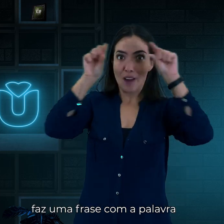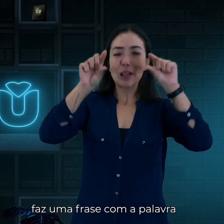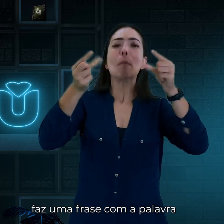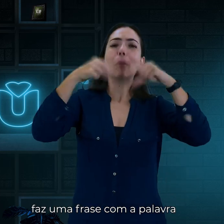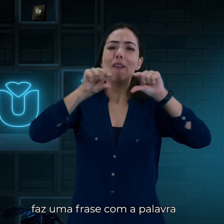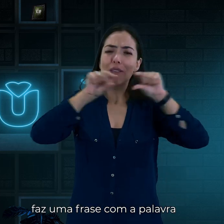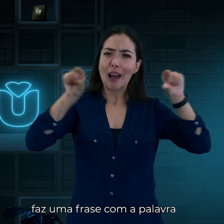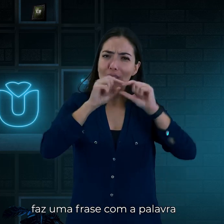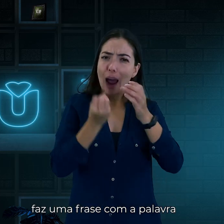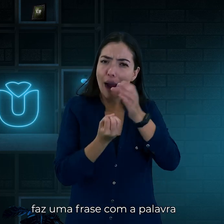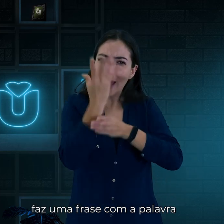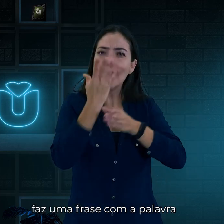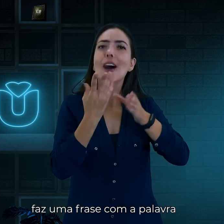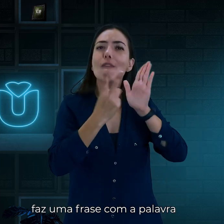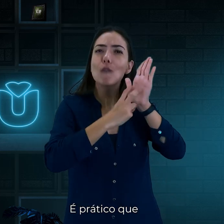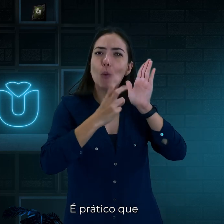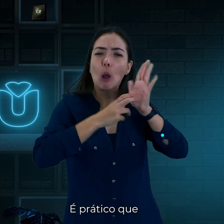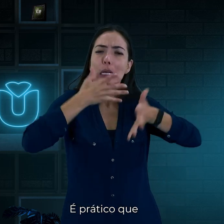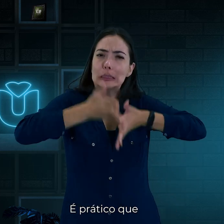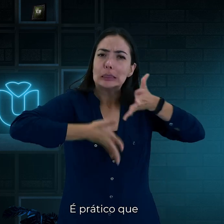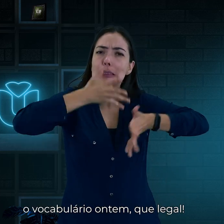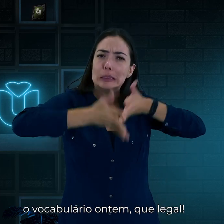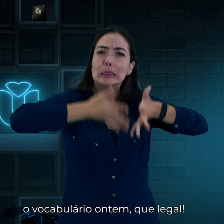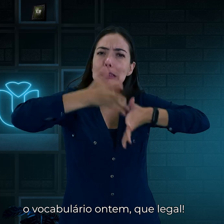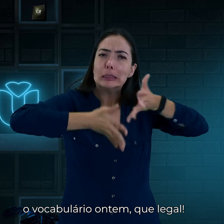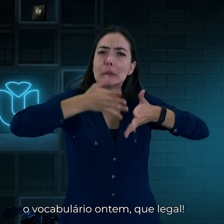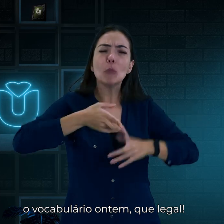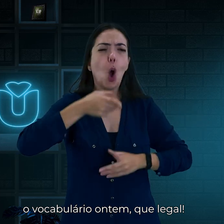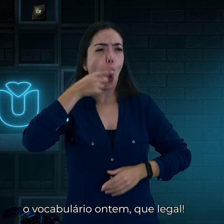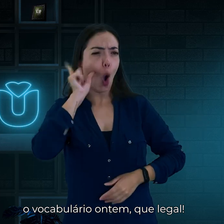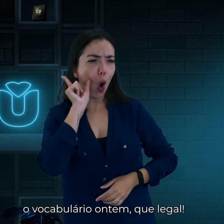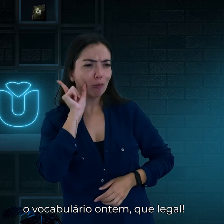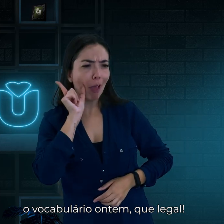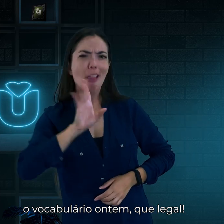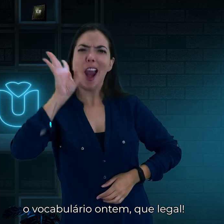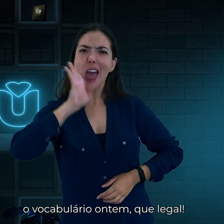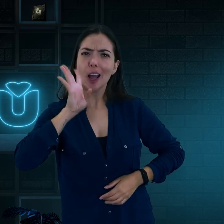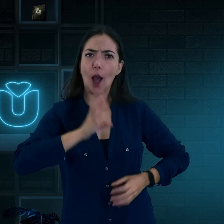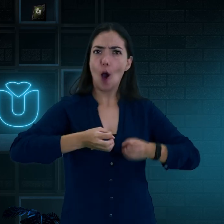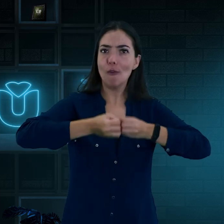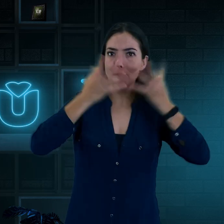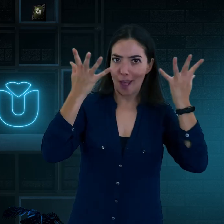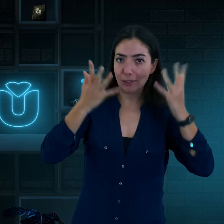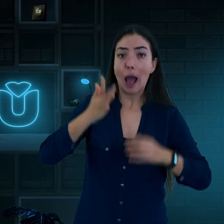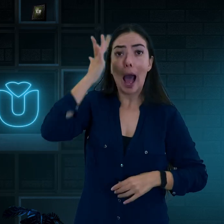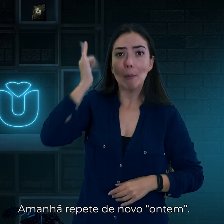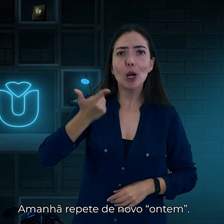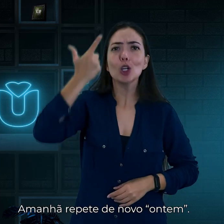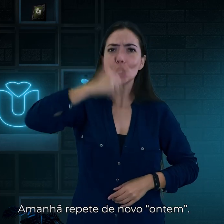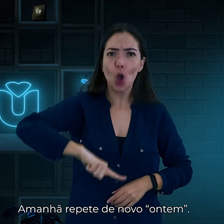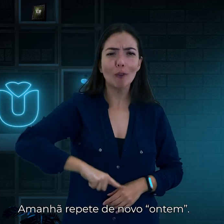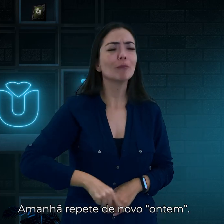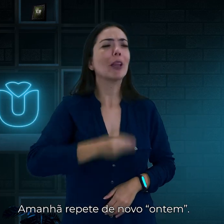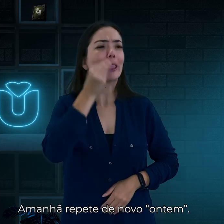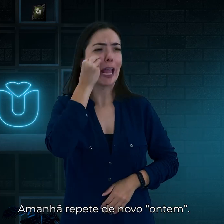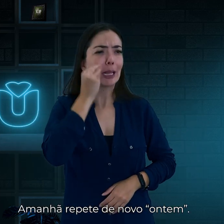uma frase com a palavra e pratica o teu vocabulário. Ontem, que legal. Amanhã, repete de novo.